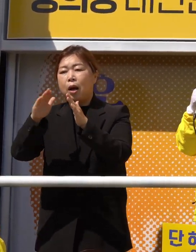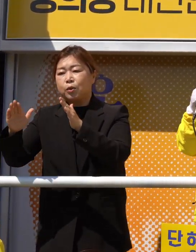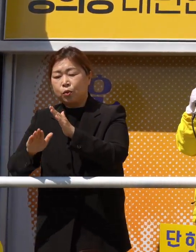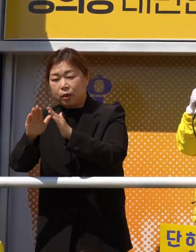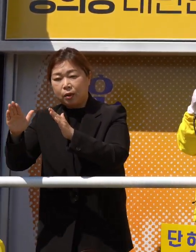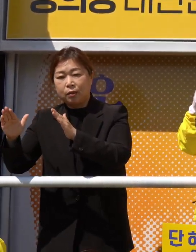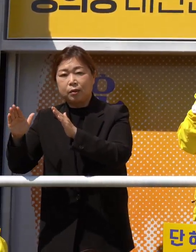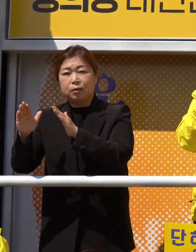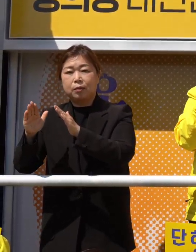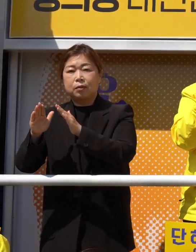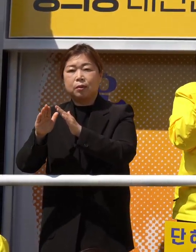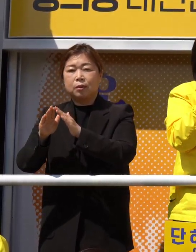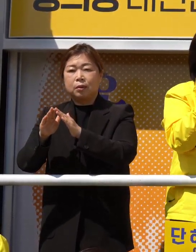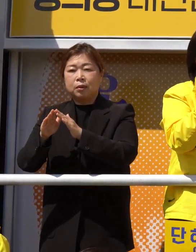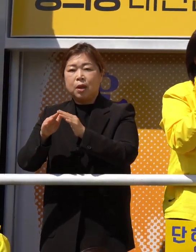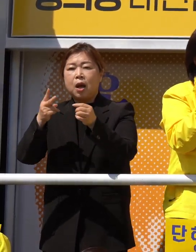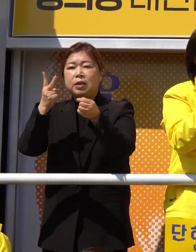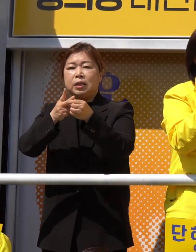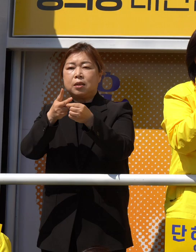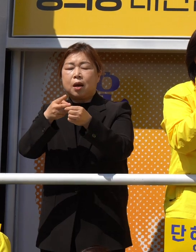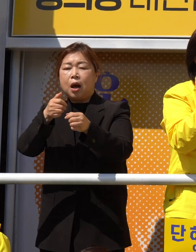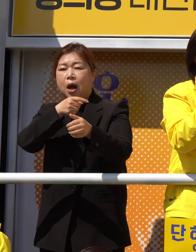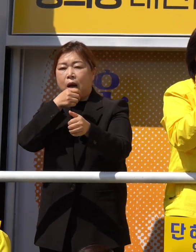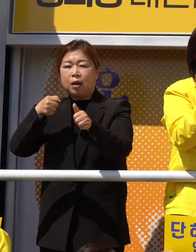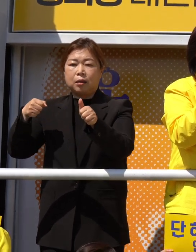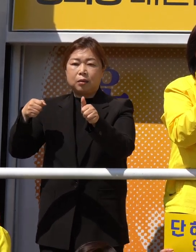가족들에게 2차 가해를 한 것입니다.